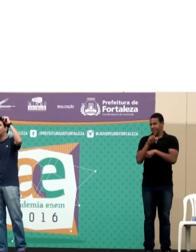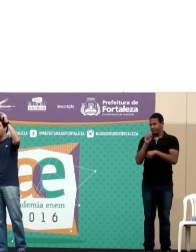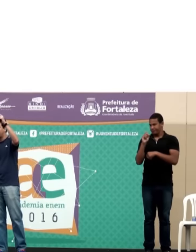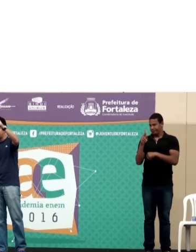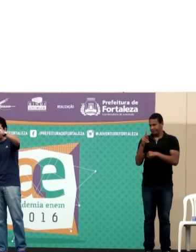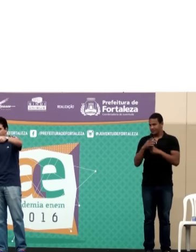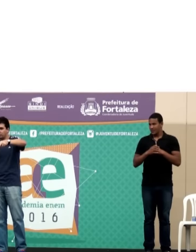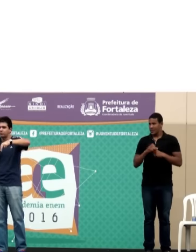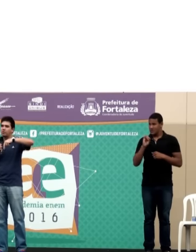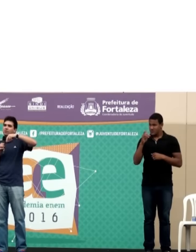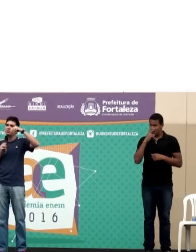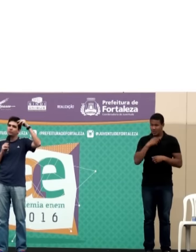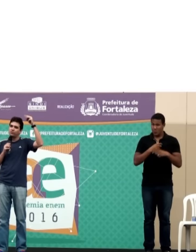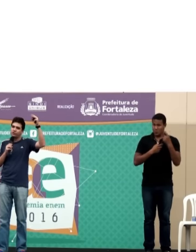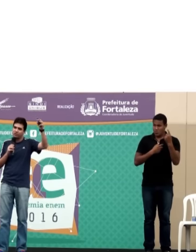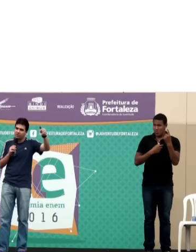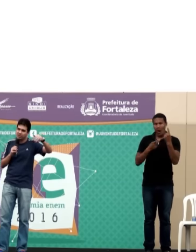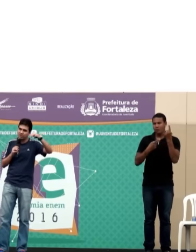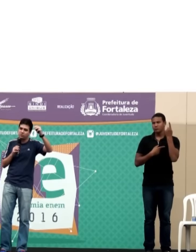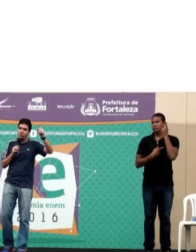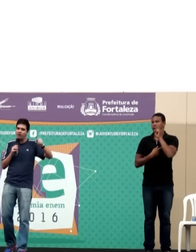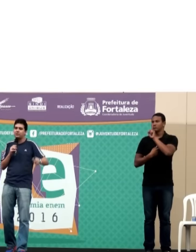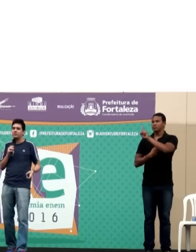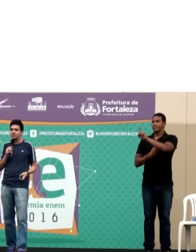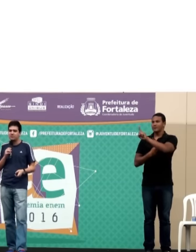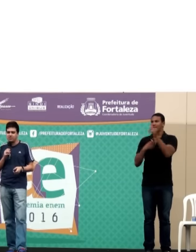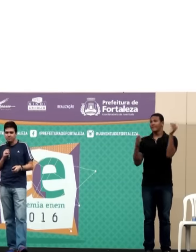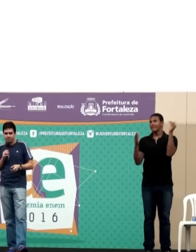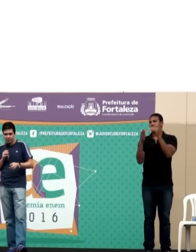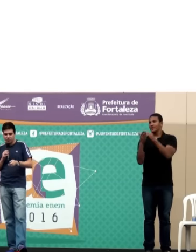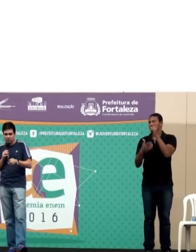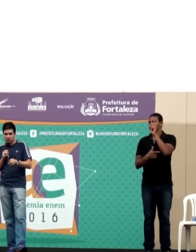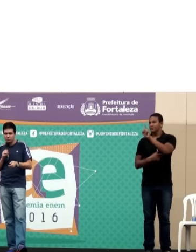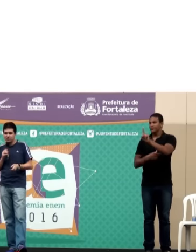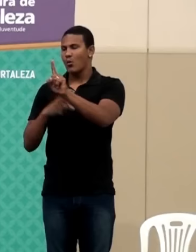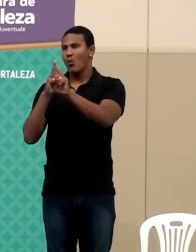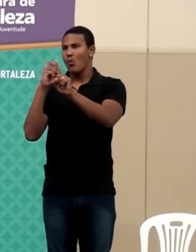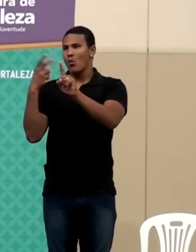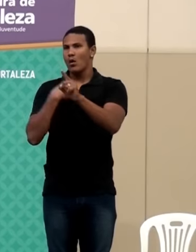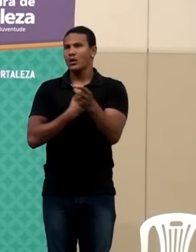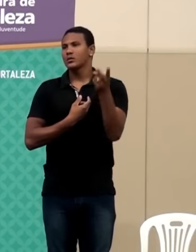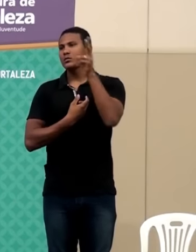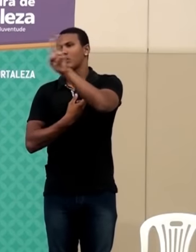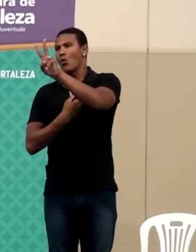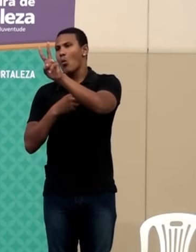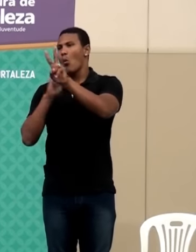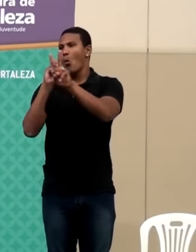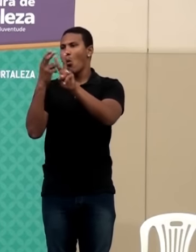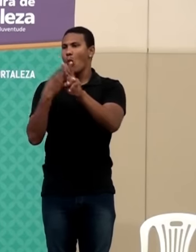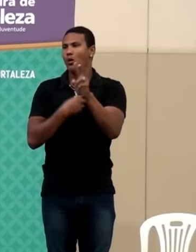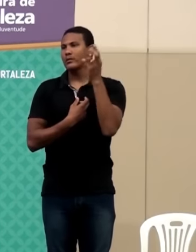final. Carga 2, coloca 2, 3, 4 e assim sucessivamente.